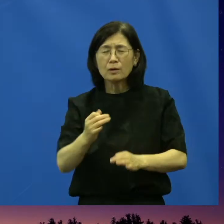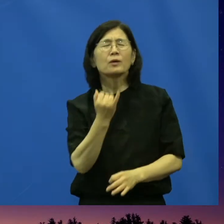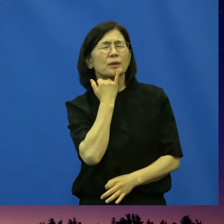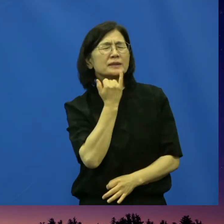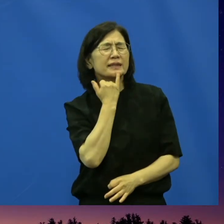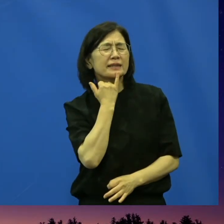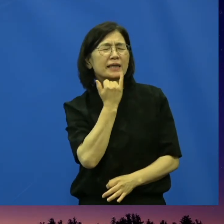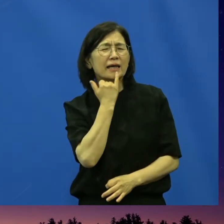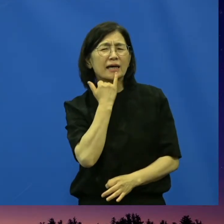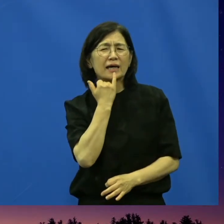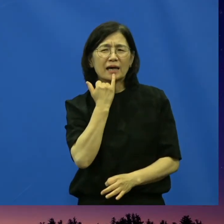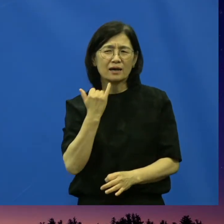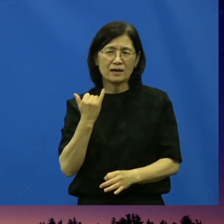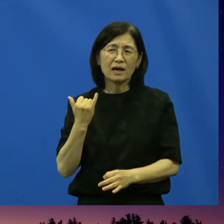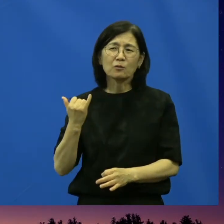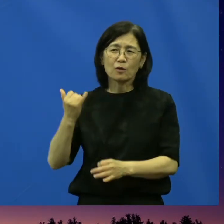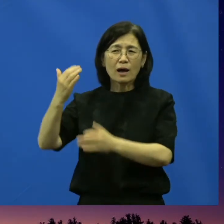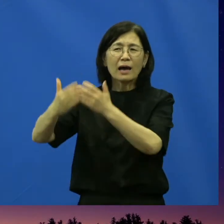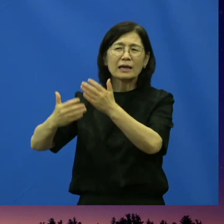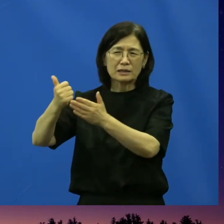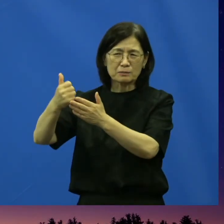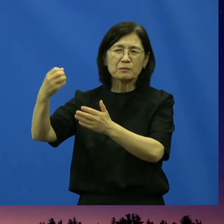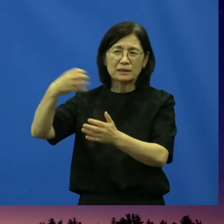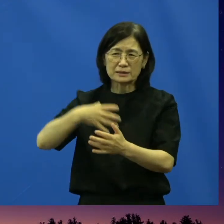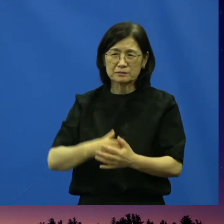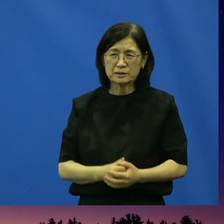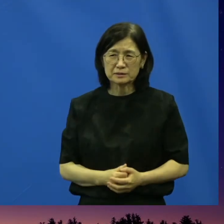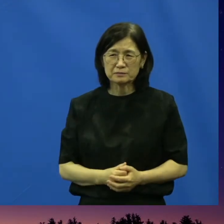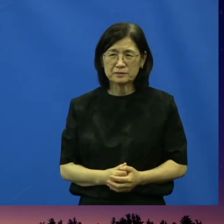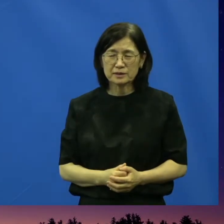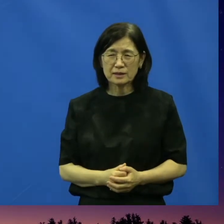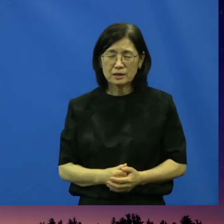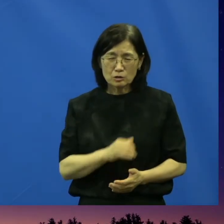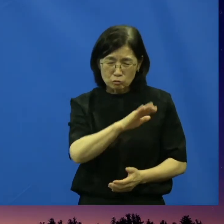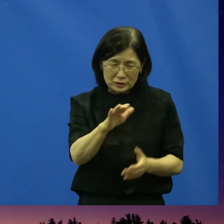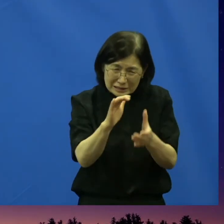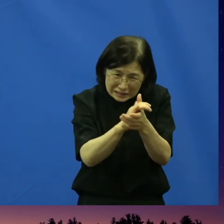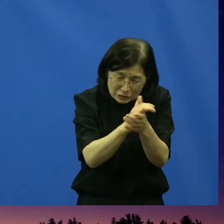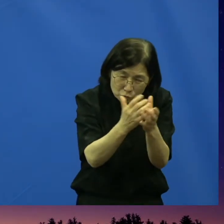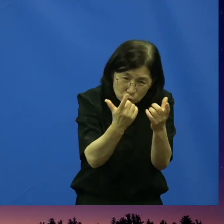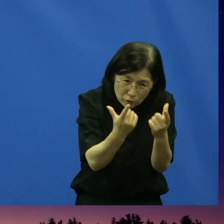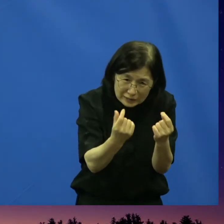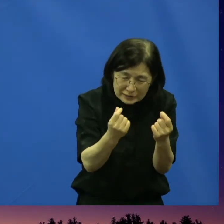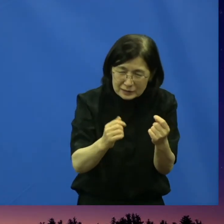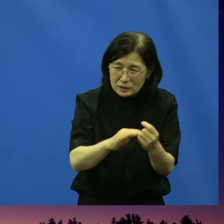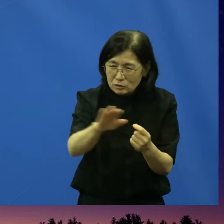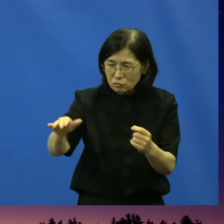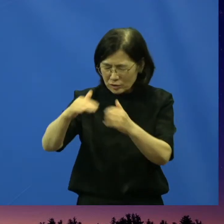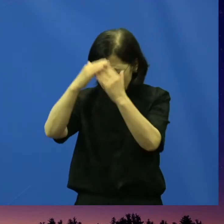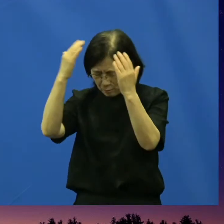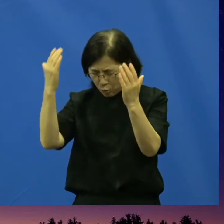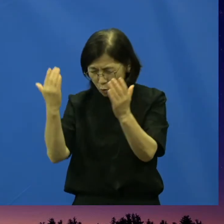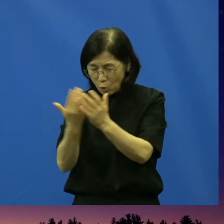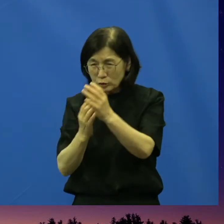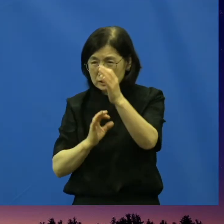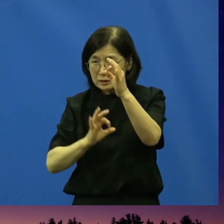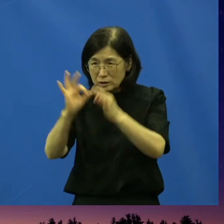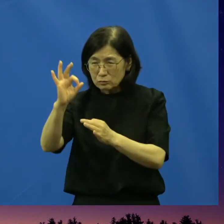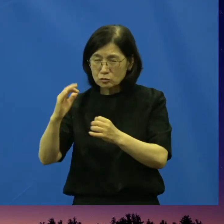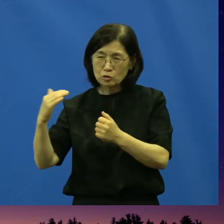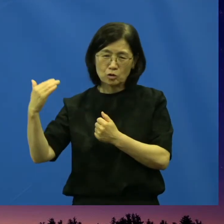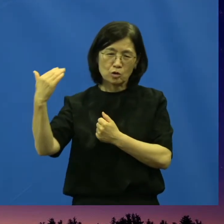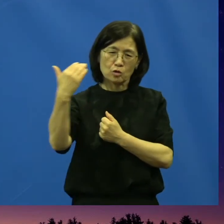있는데 주님과의 관계는 우리가 긴장할 게 없어요. 주님은 우리의 모든 것을 품어주시고 우리의 진정한 친구가